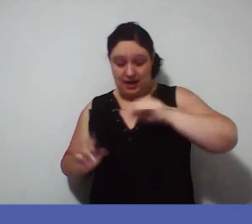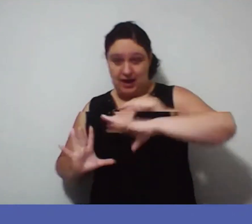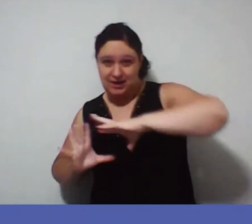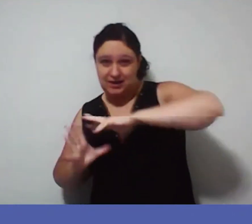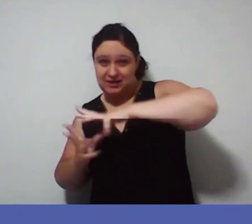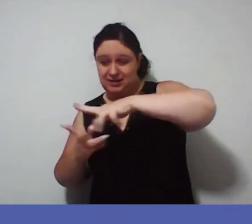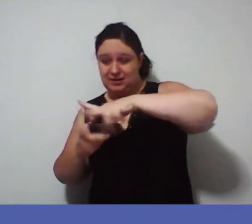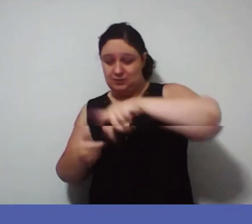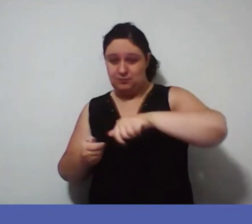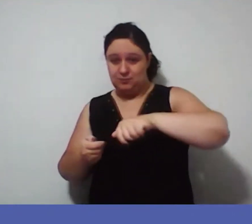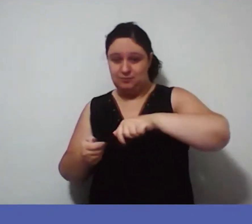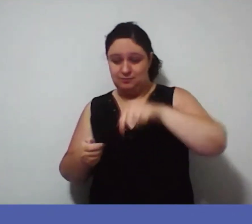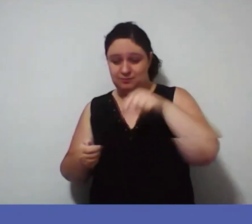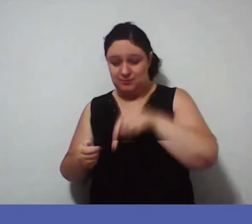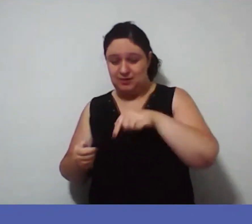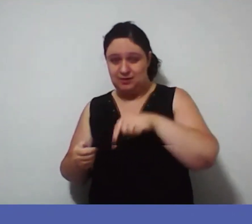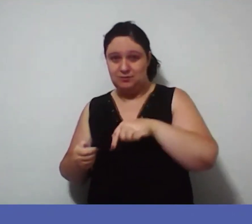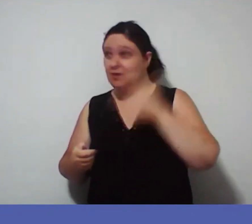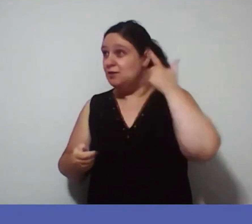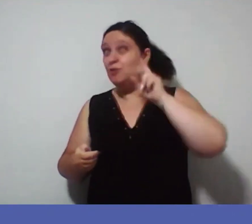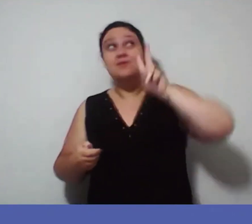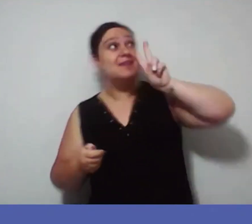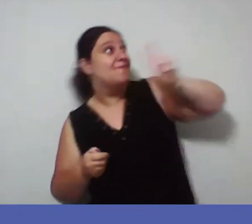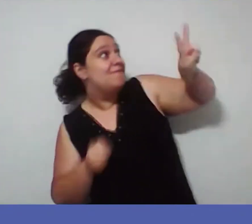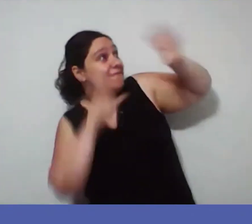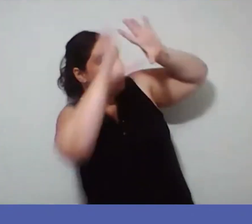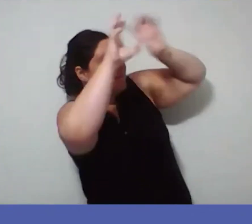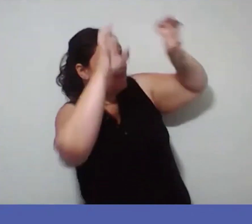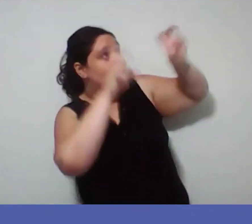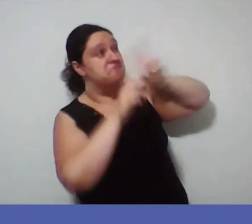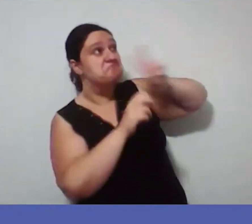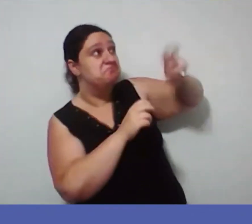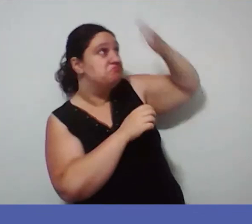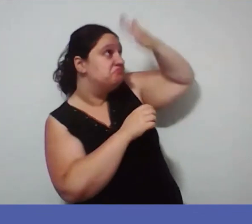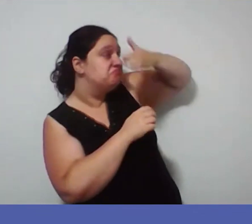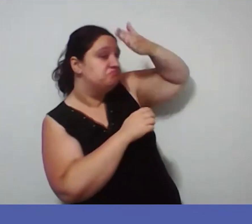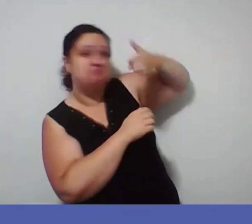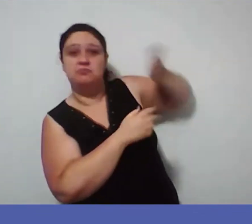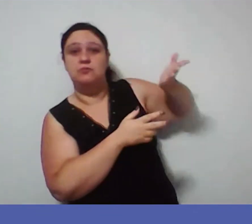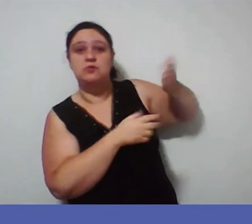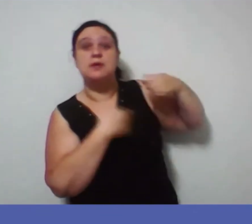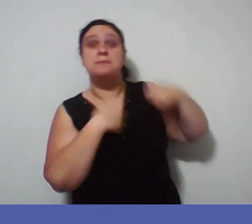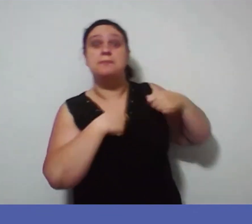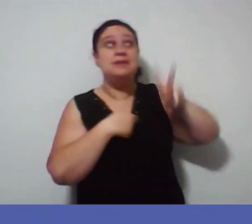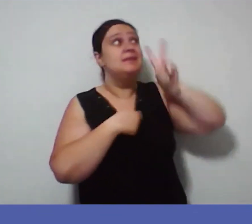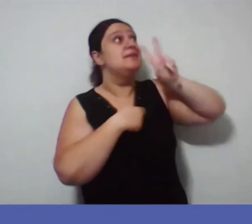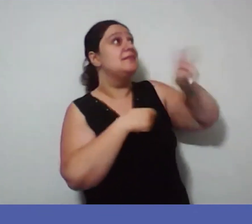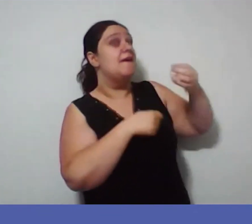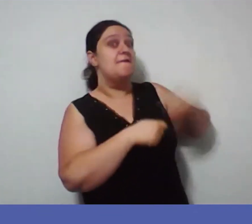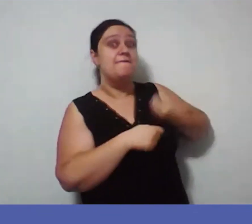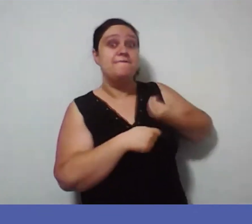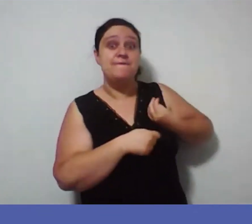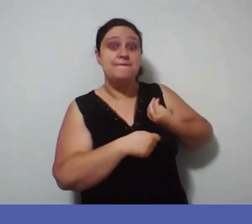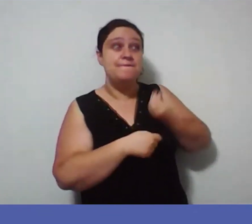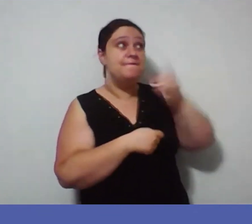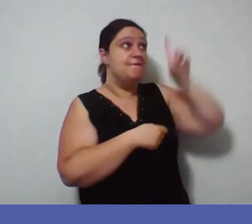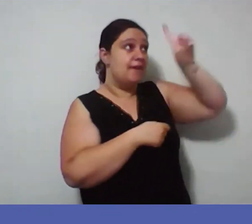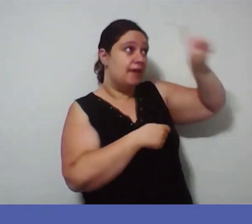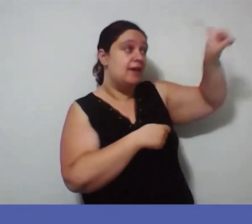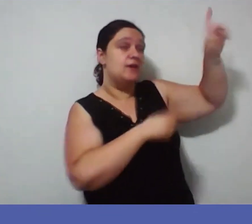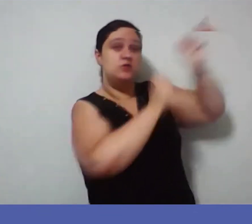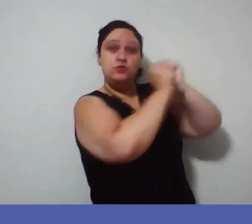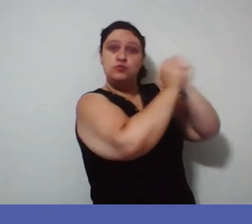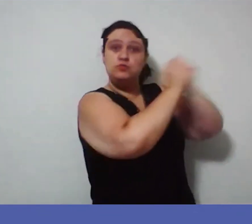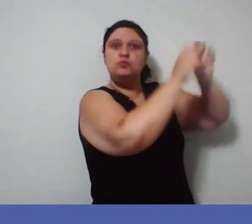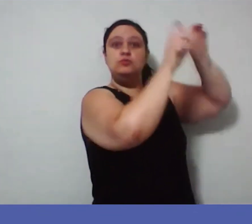plano celestial. Somente vivendo, irmãos, no plano celestial é que o homem é capaz de se libertar do